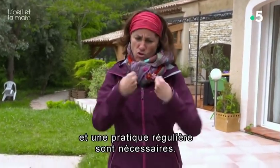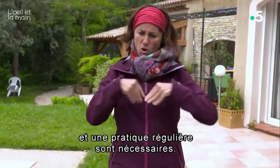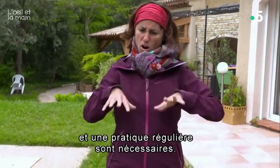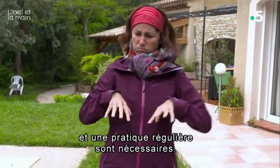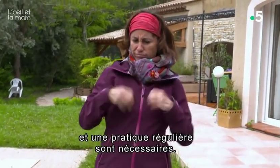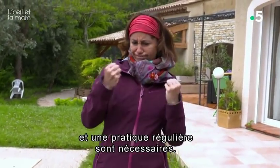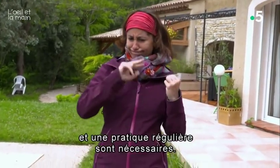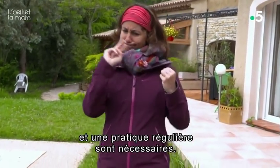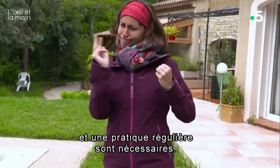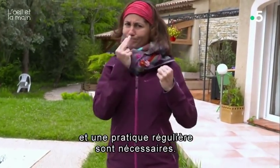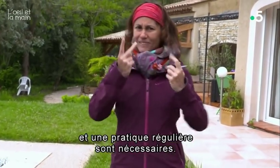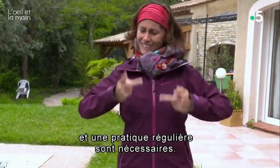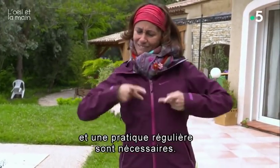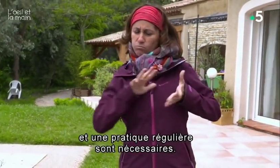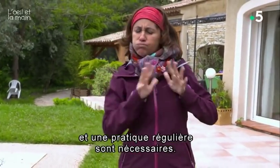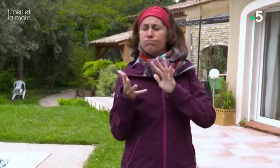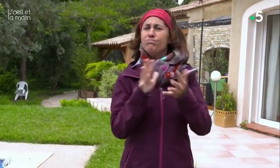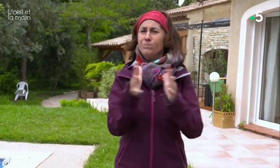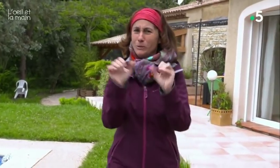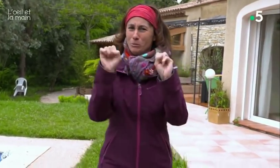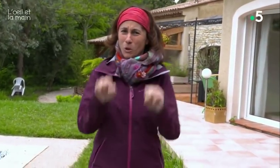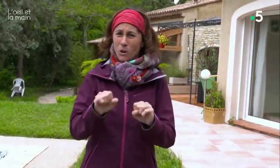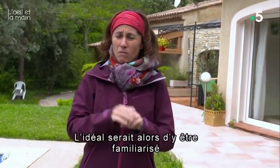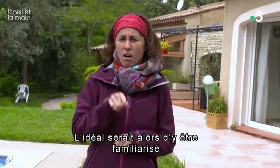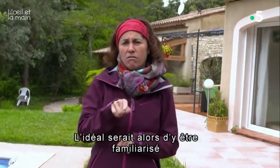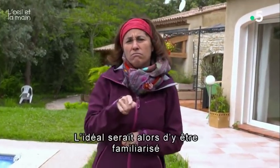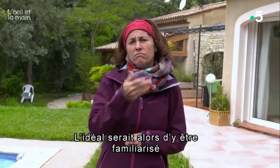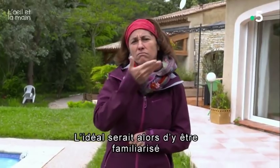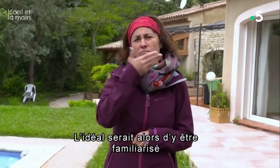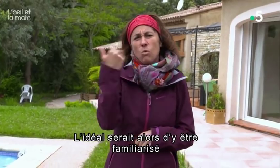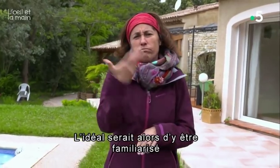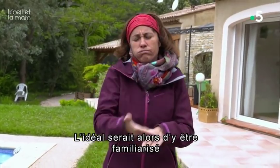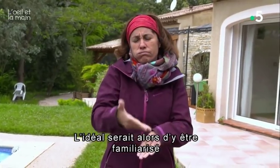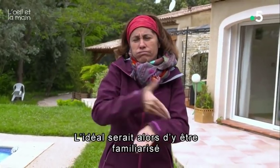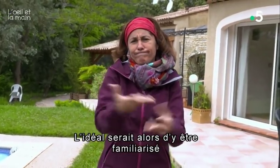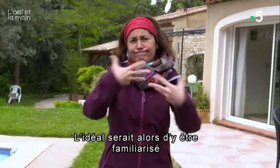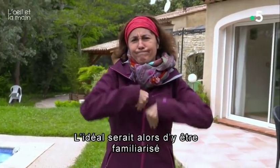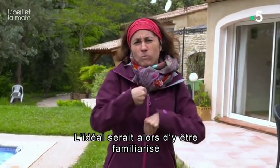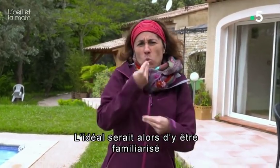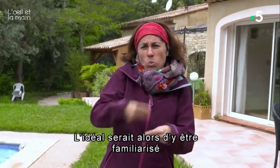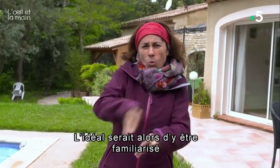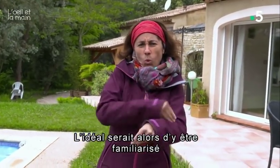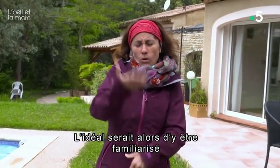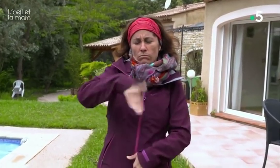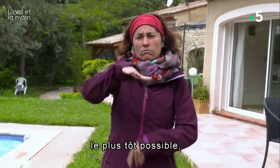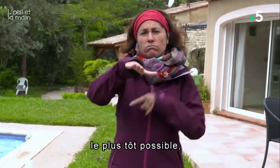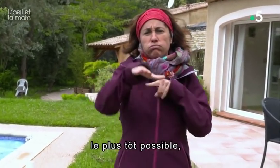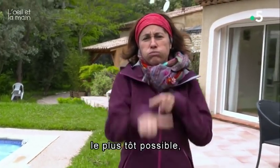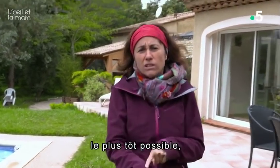régulière sont nécessaires. L'idéal, serait alors d'y être familiarisé le plus tôt